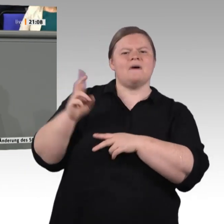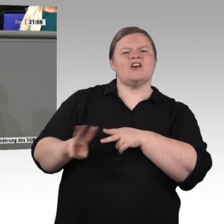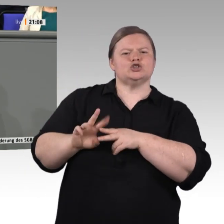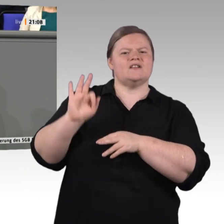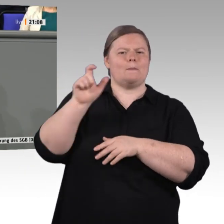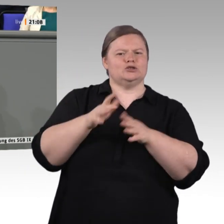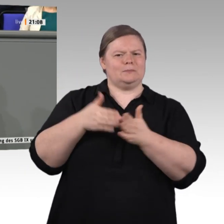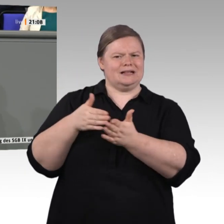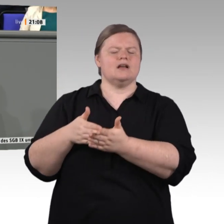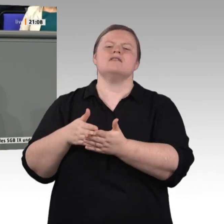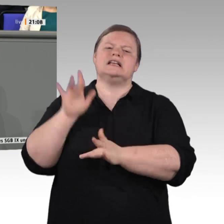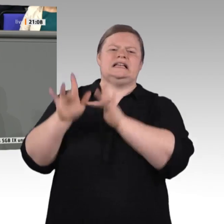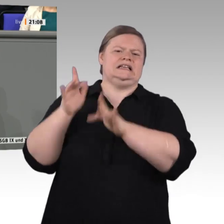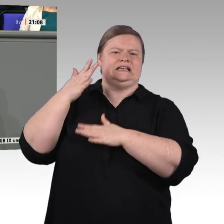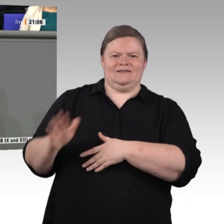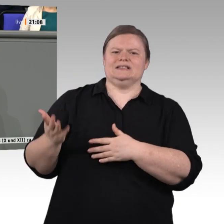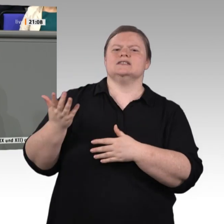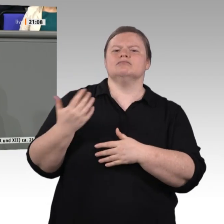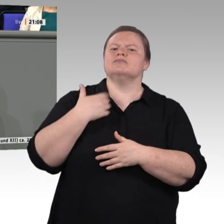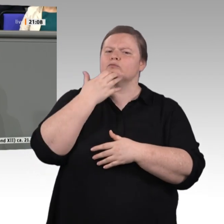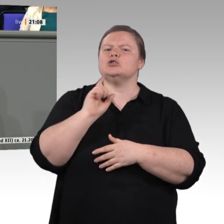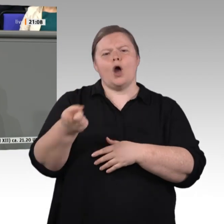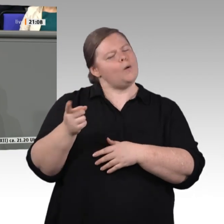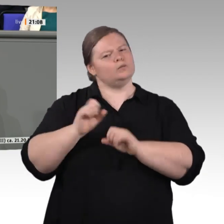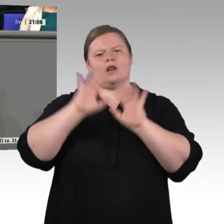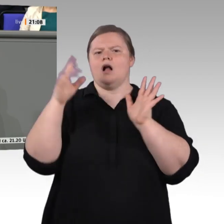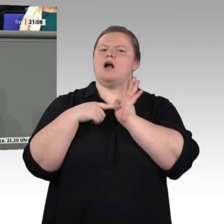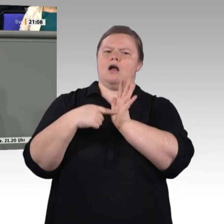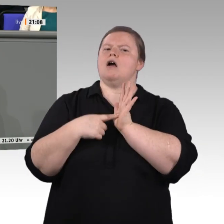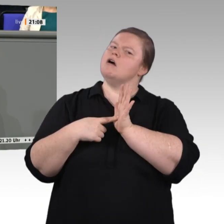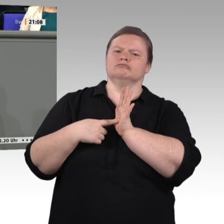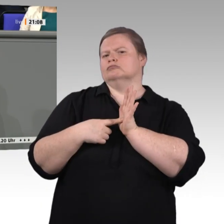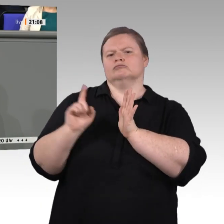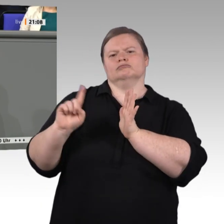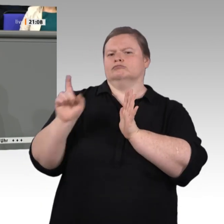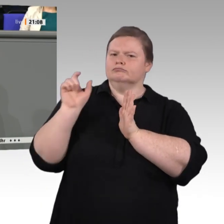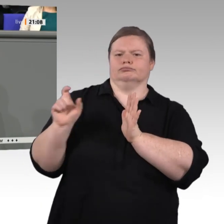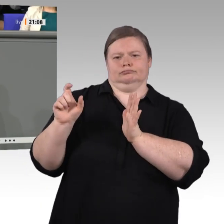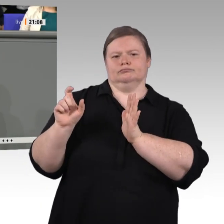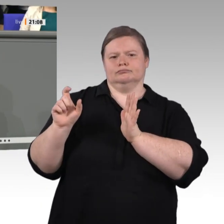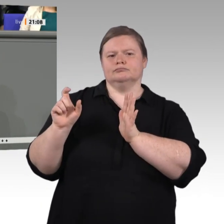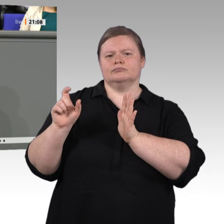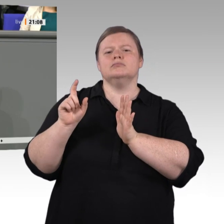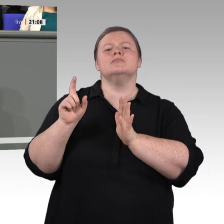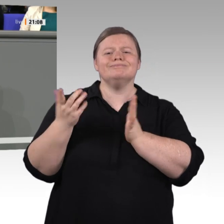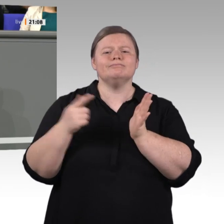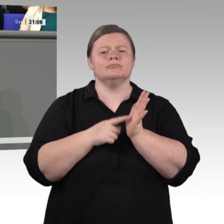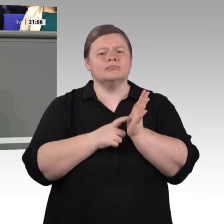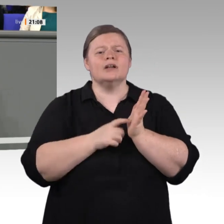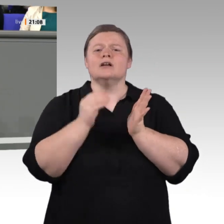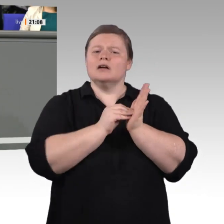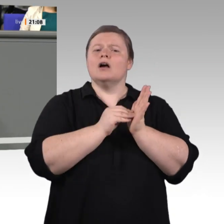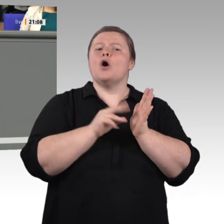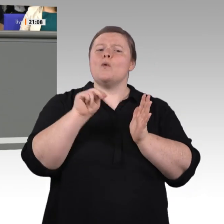nicht tunlich wären, sage ich Ihnen für unsere Fraktion ganz deutlich, dass wir ohne diese Einrichtungen nicht auskommen. Herzlichen